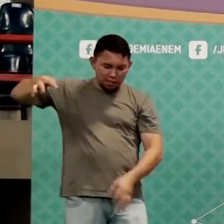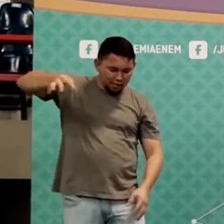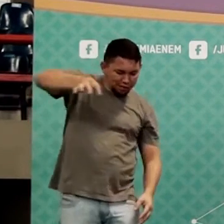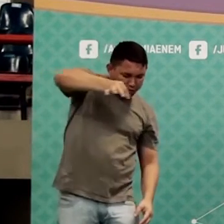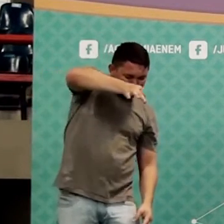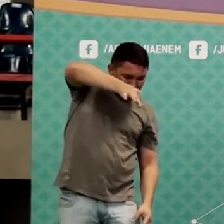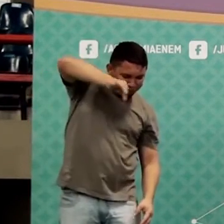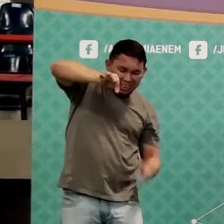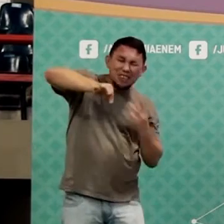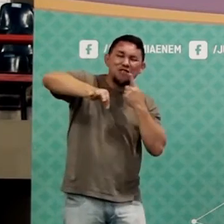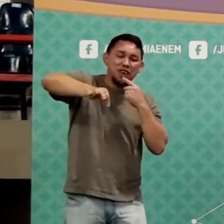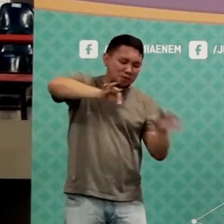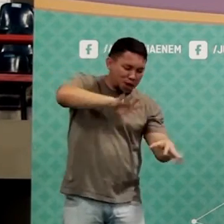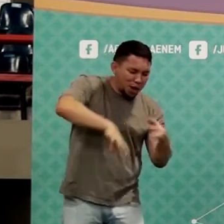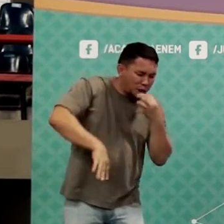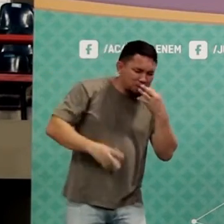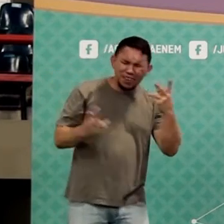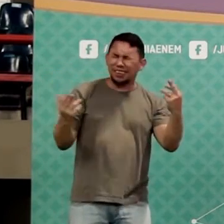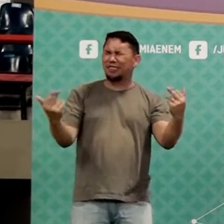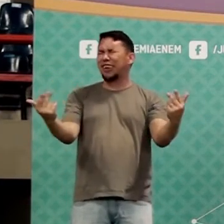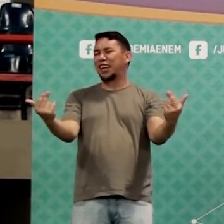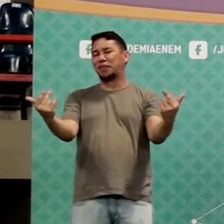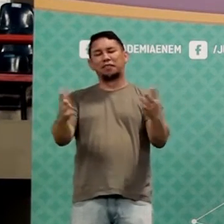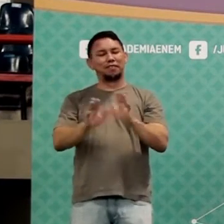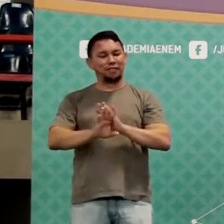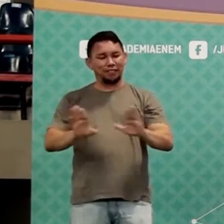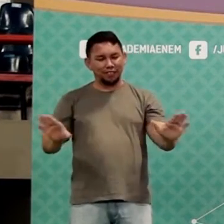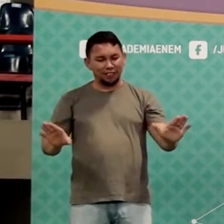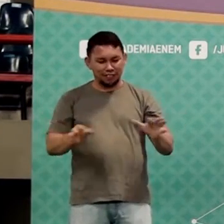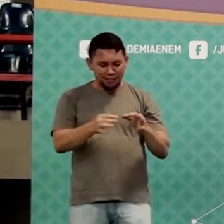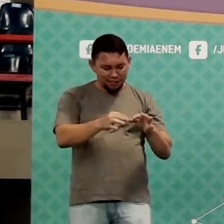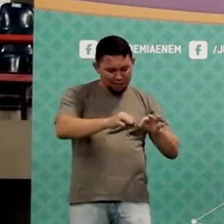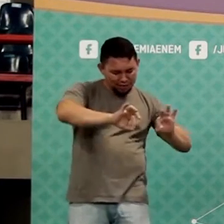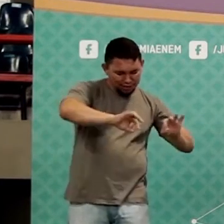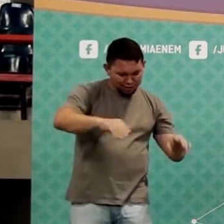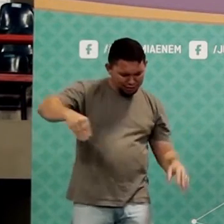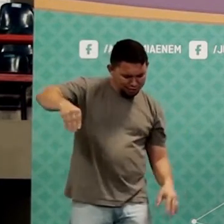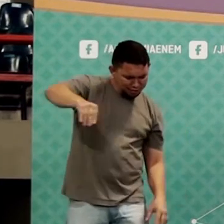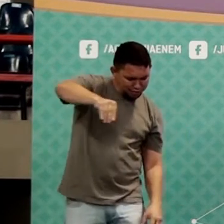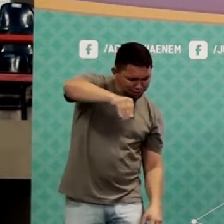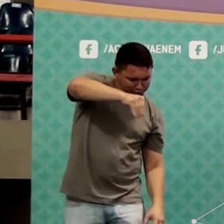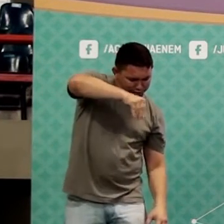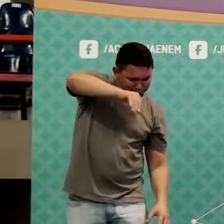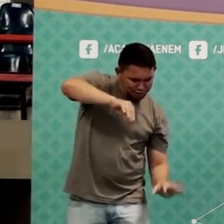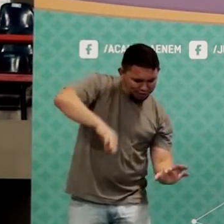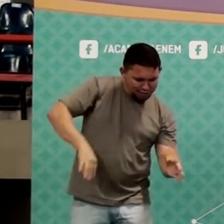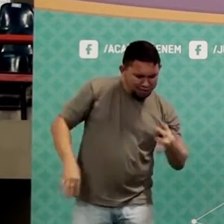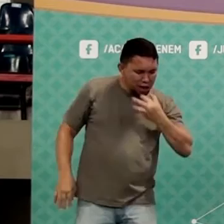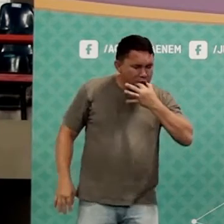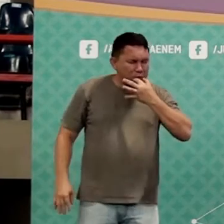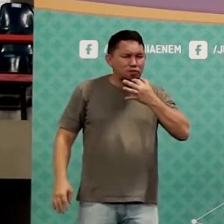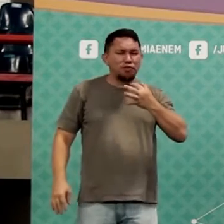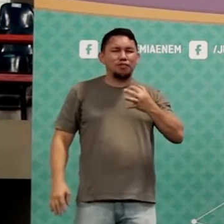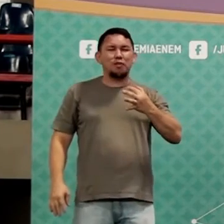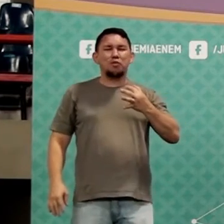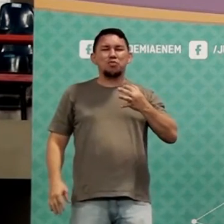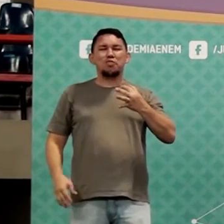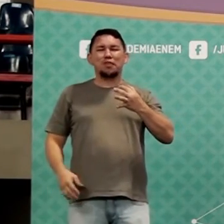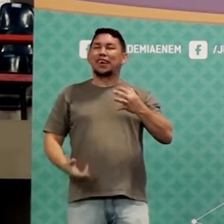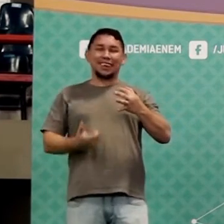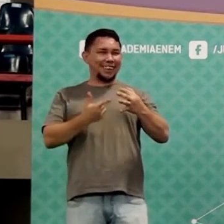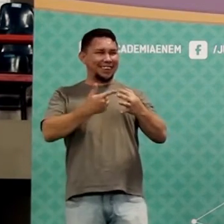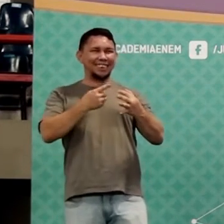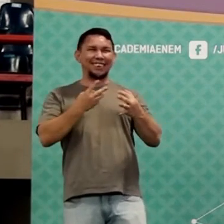pitomba que fica vermelho, do mesmo jeito. Tira a casquinha da pitomba, joga assim o kisuke em cima, que você quando coisar, aí você fala, olha, tá